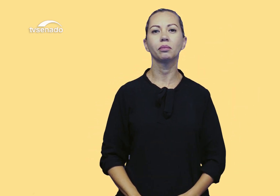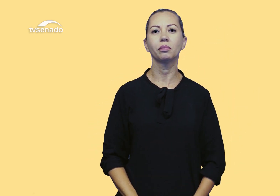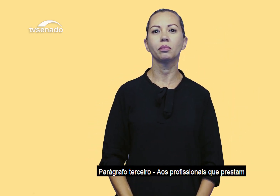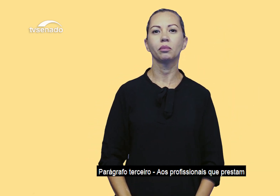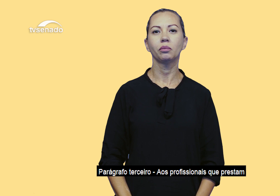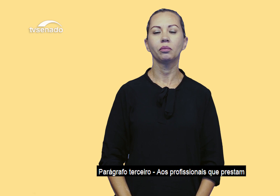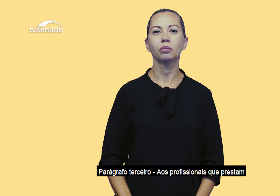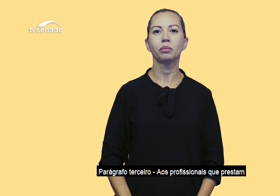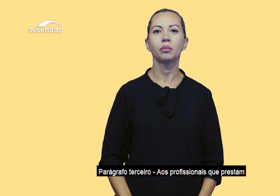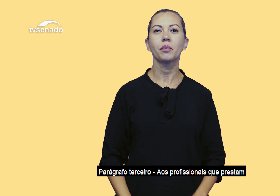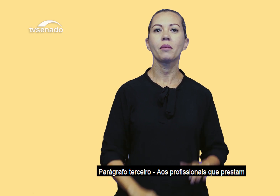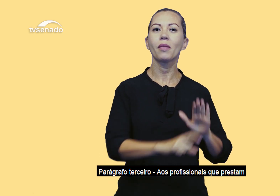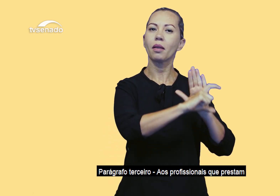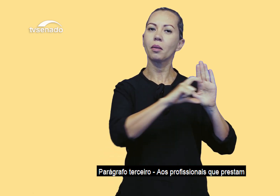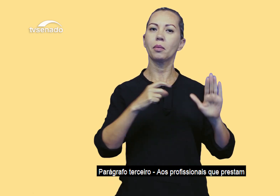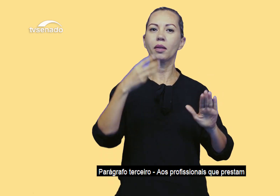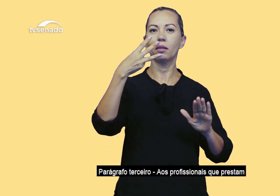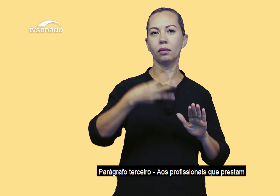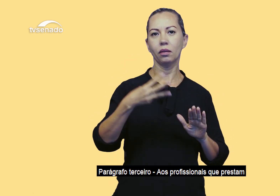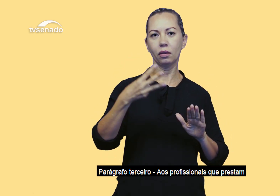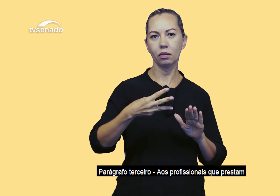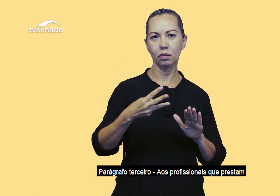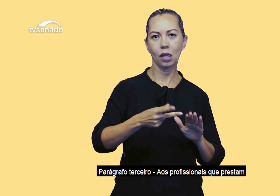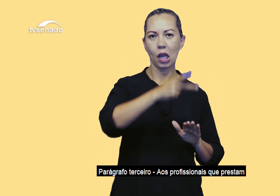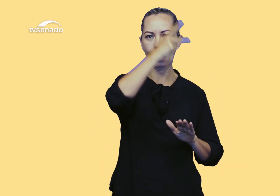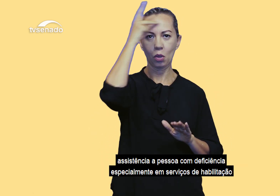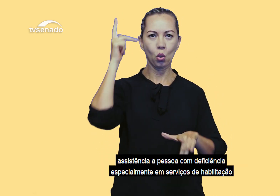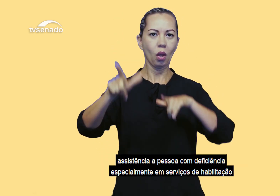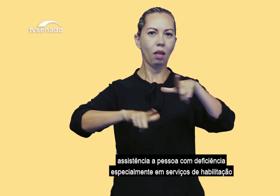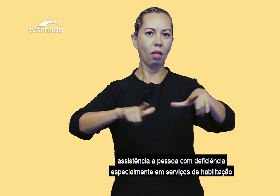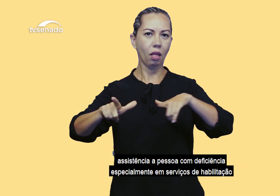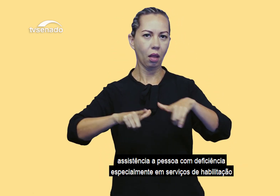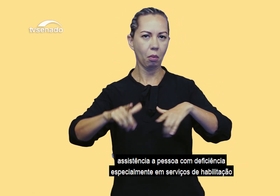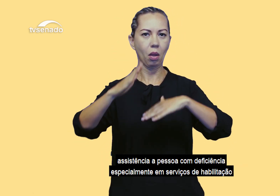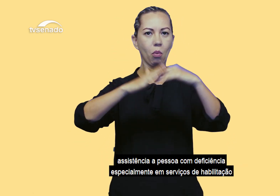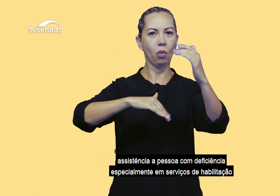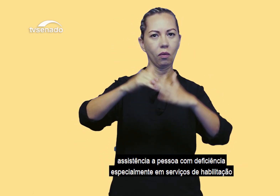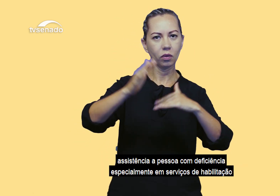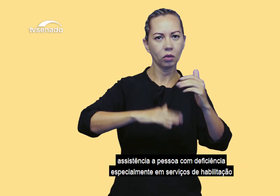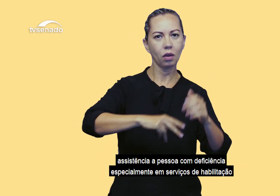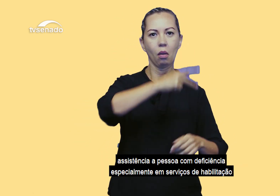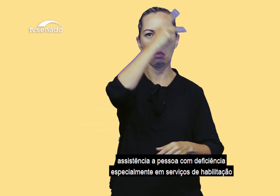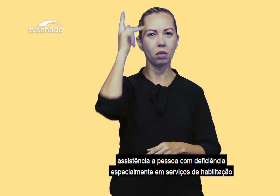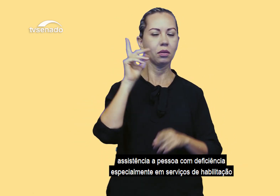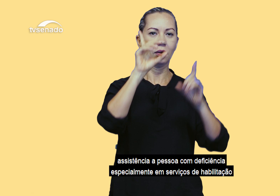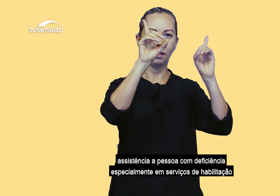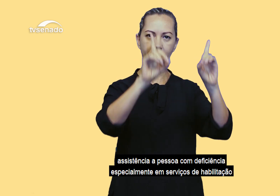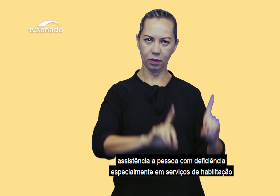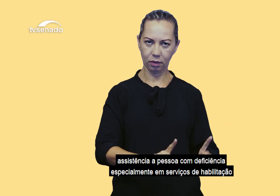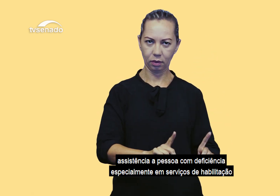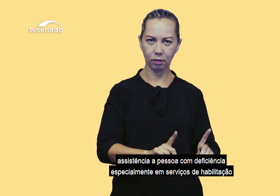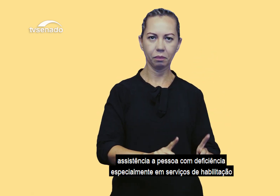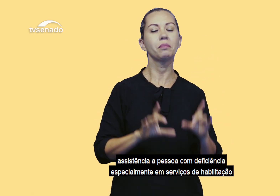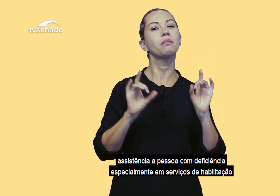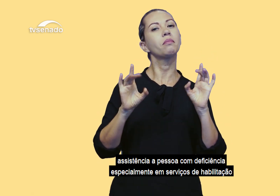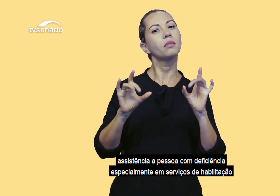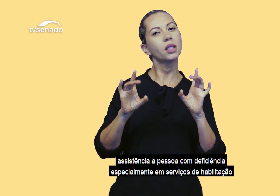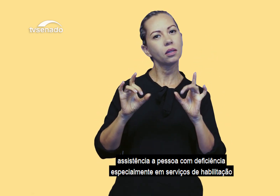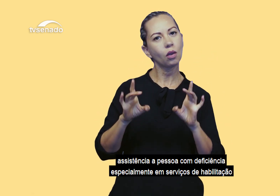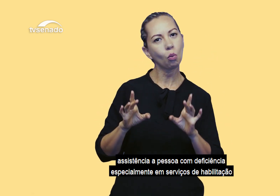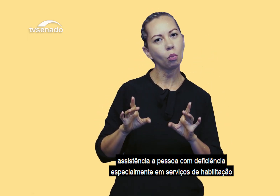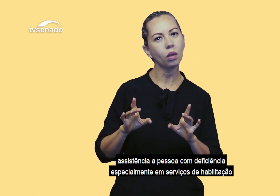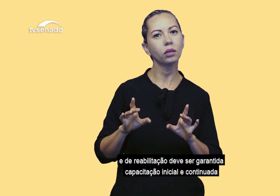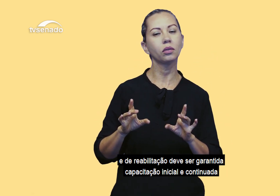§ 3º. Aos profissionais que prestam assistência à pessoa com deficiência, especialmente em